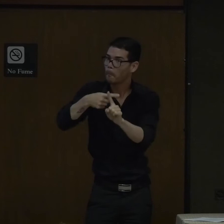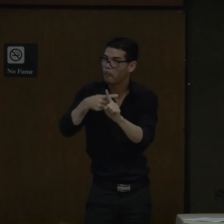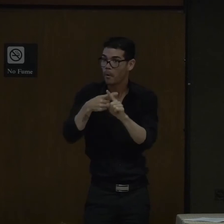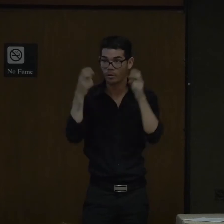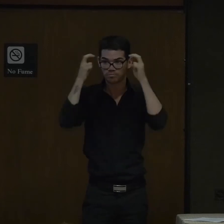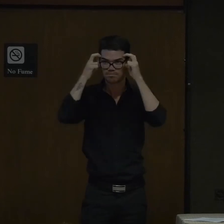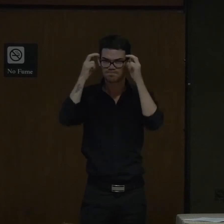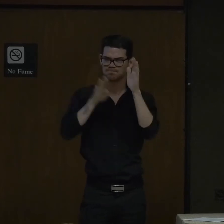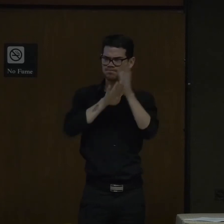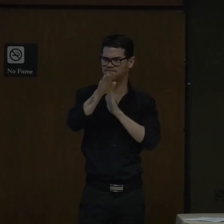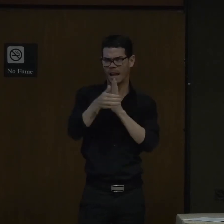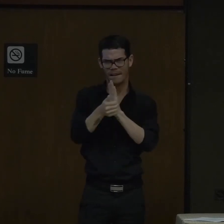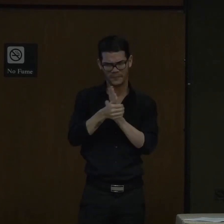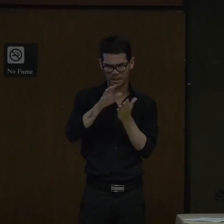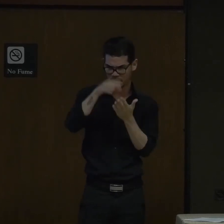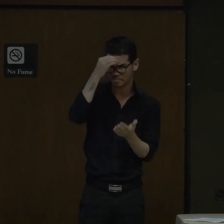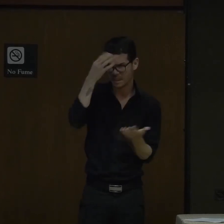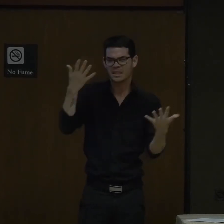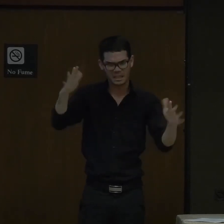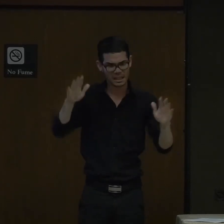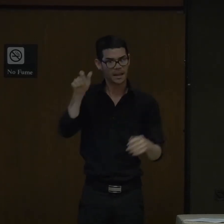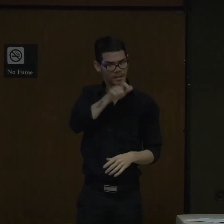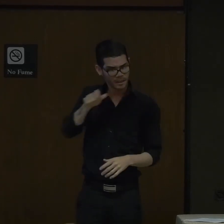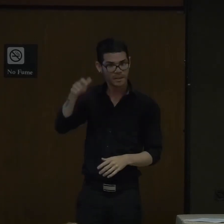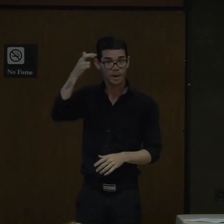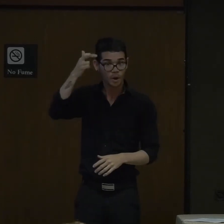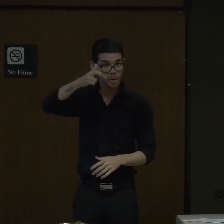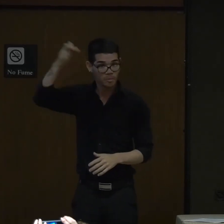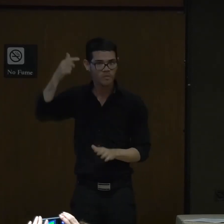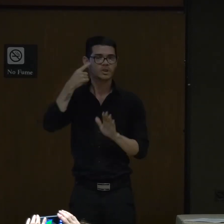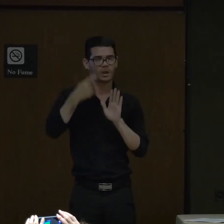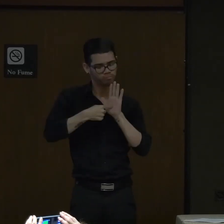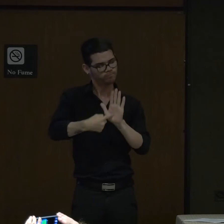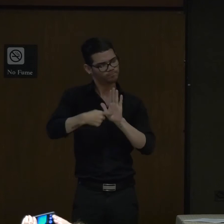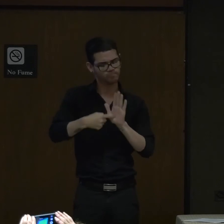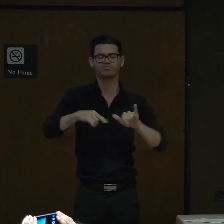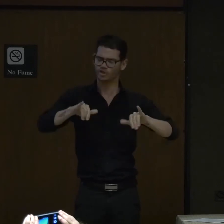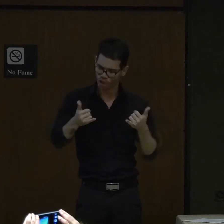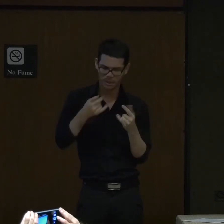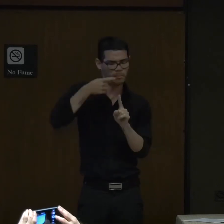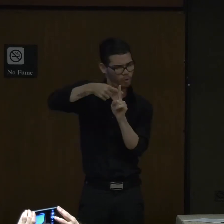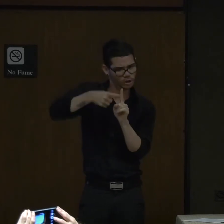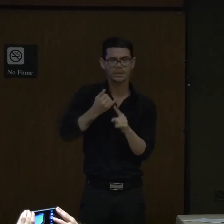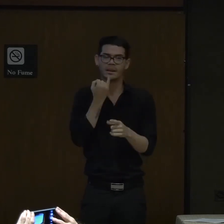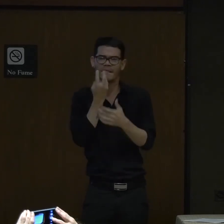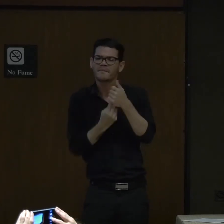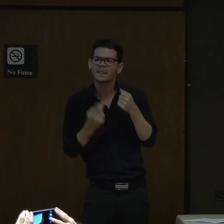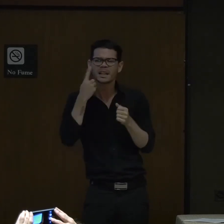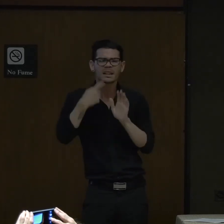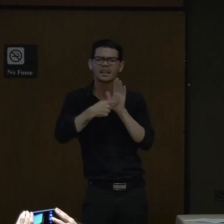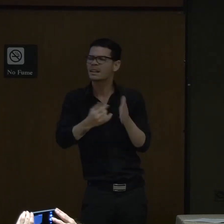Hay muchos estudios que demuestran, que dan evidencia empírica, de que los bilingües tienen